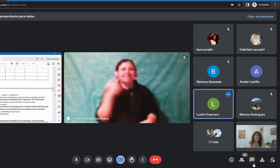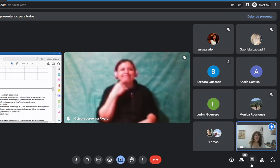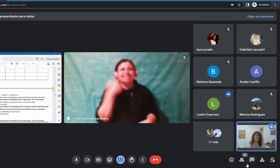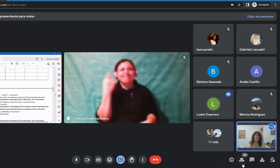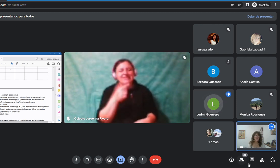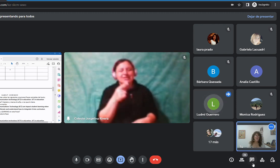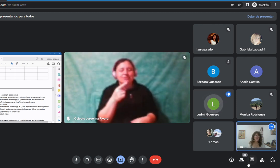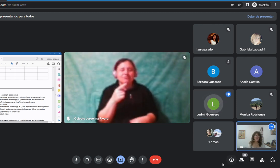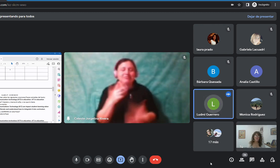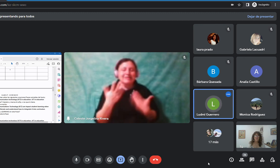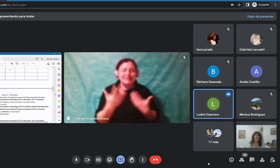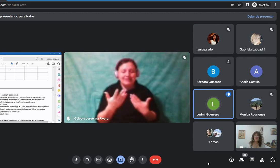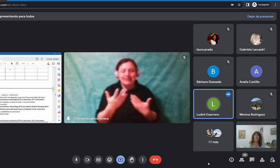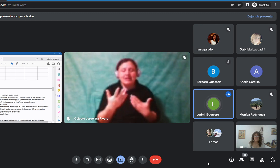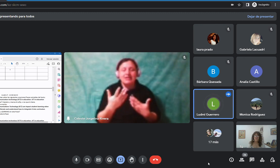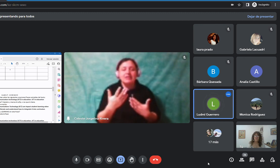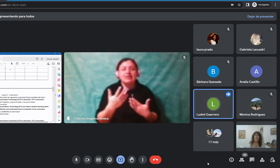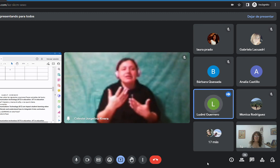porque